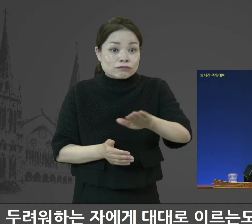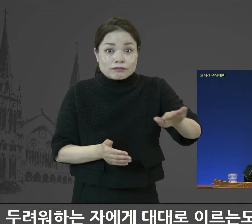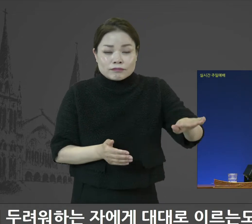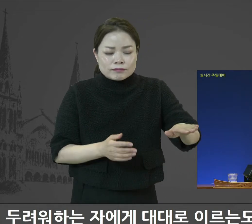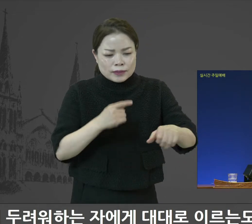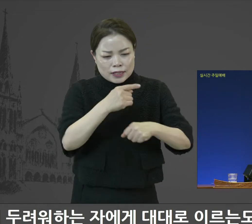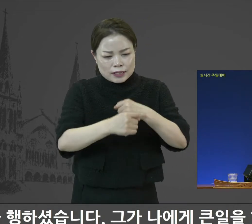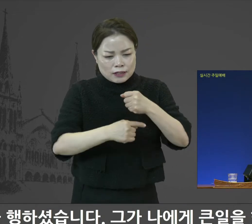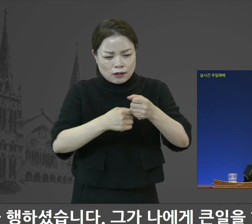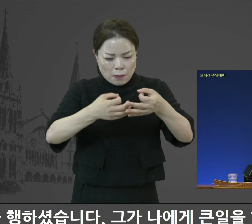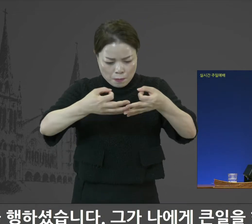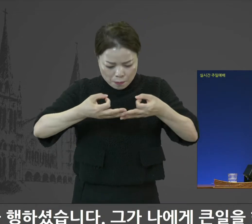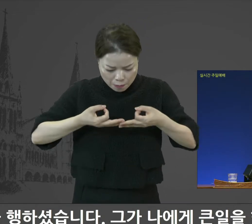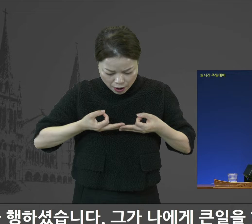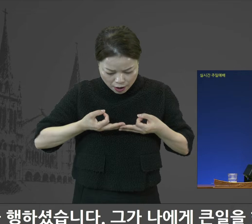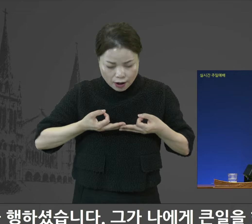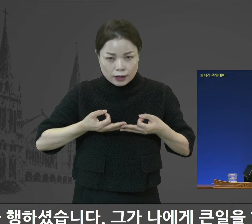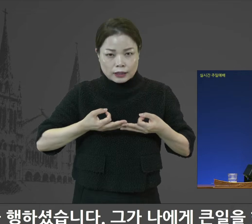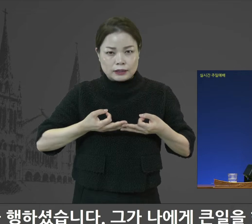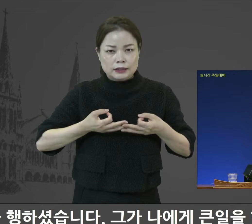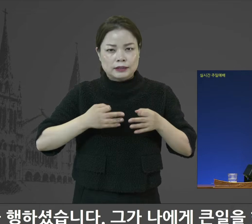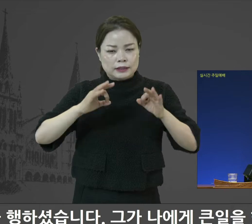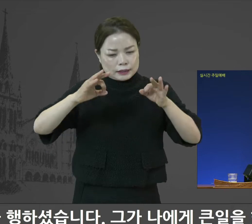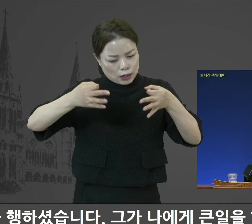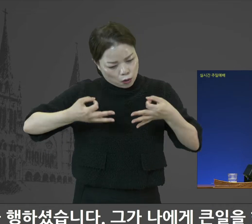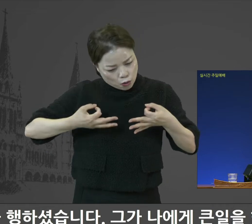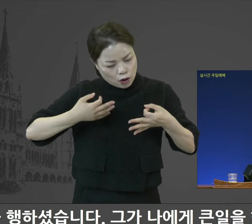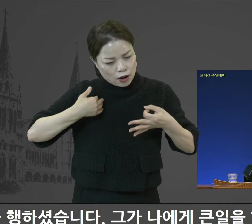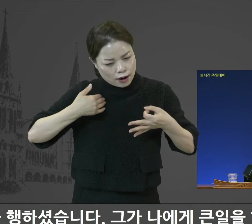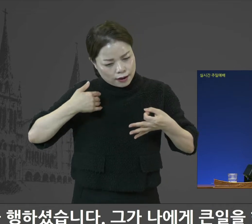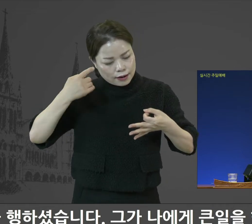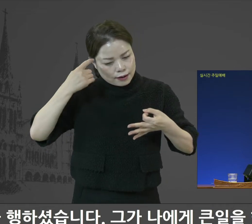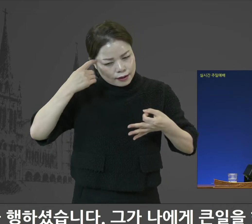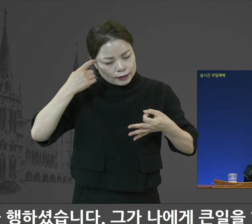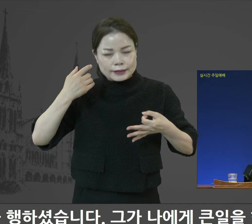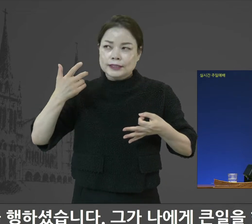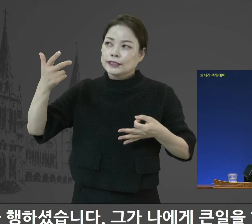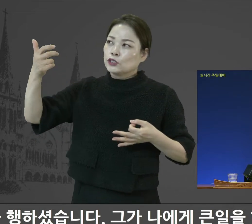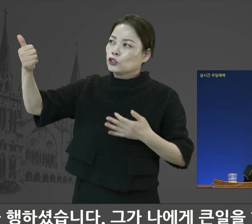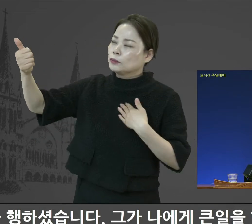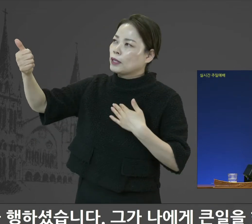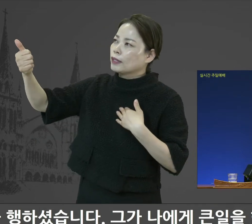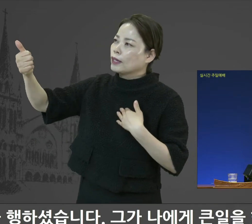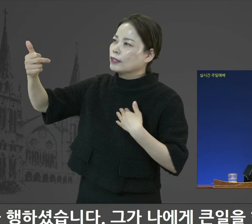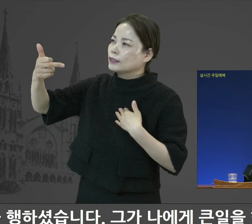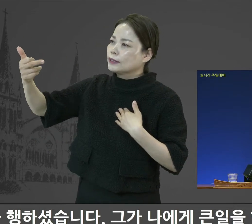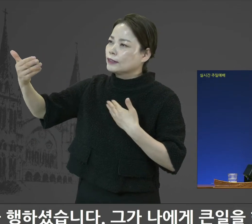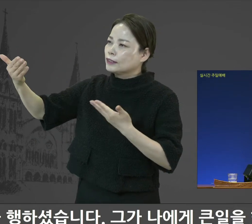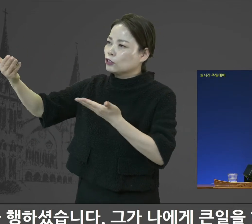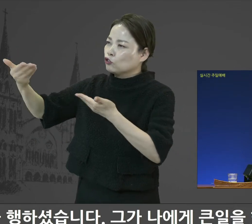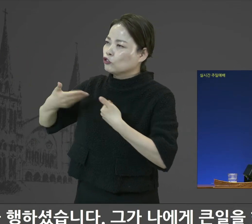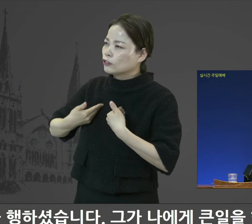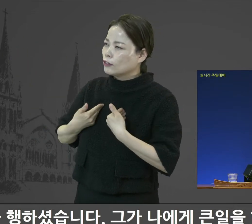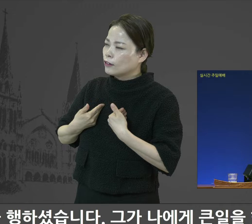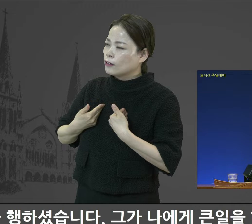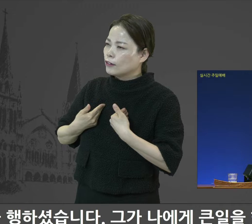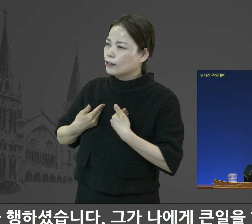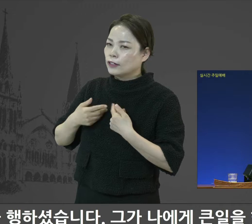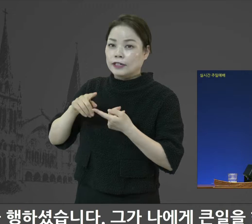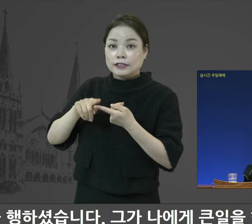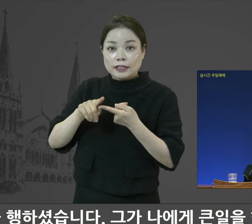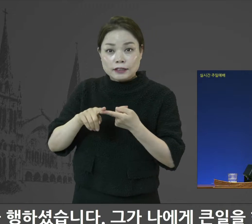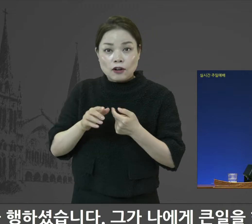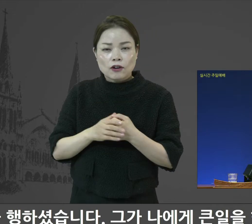해를 돌아보면서 지난 한 해 동안 나에게 주님이 큰 일을 행하셨다, 이